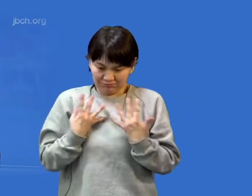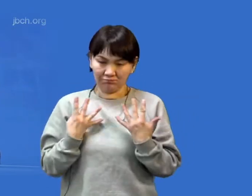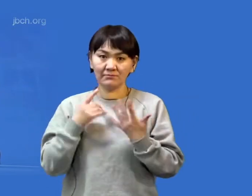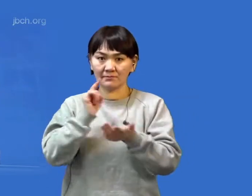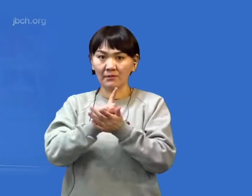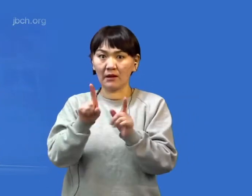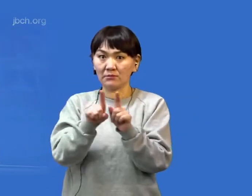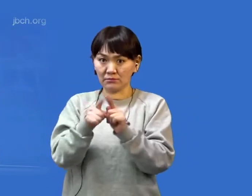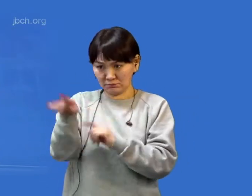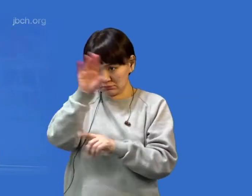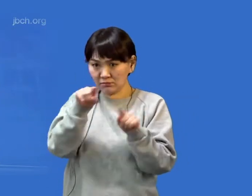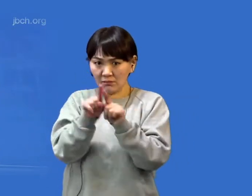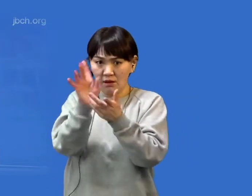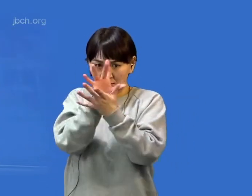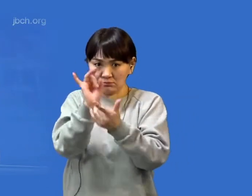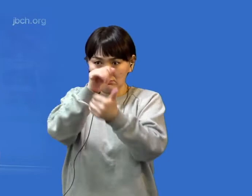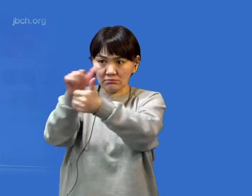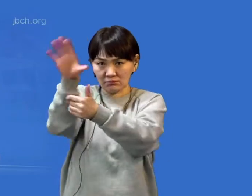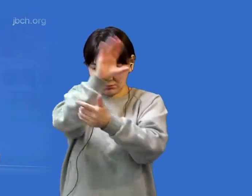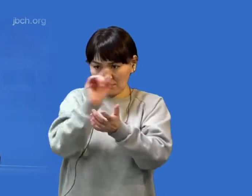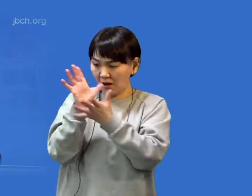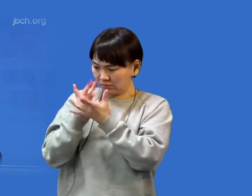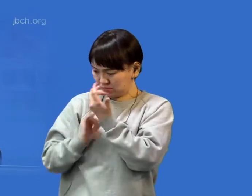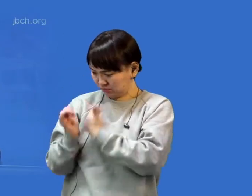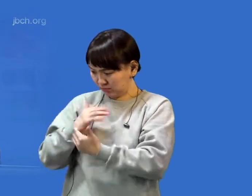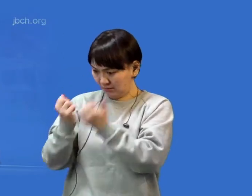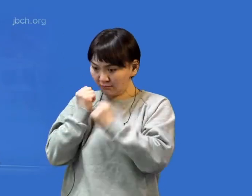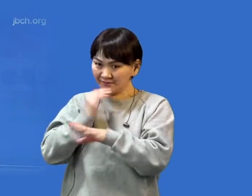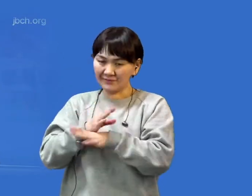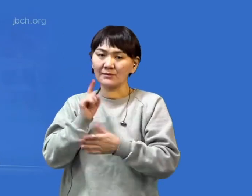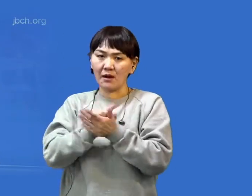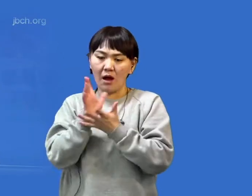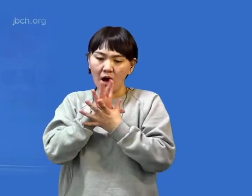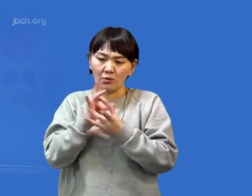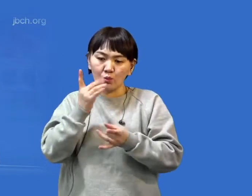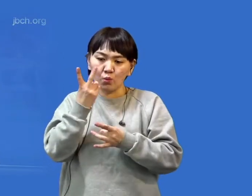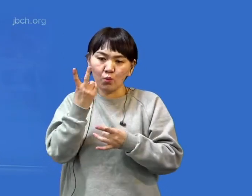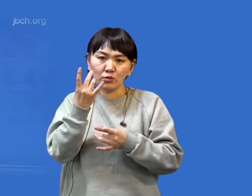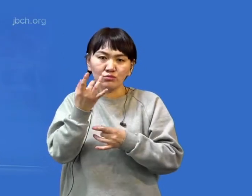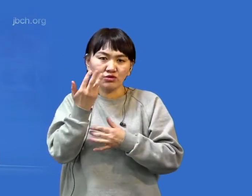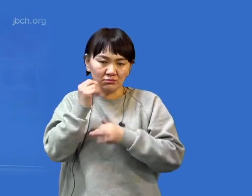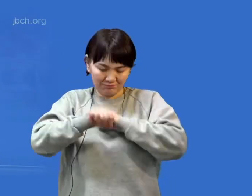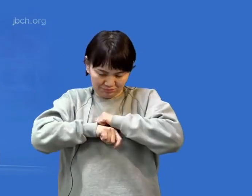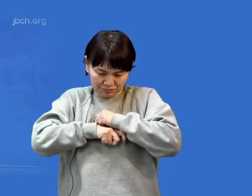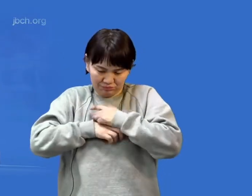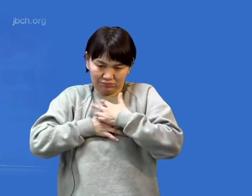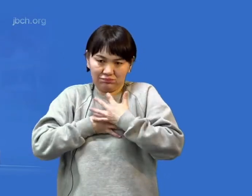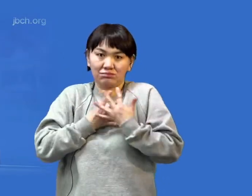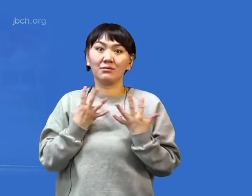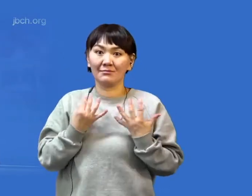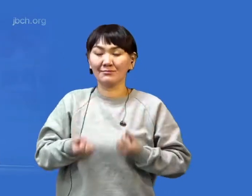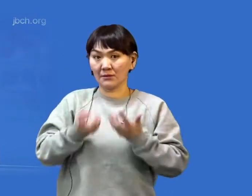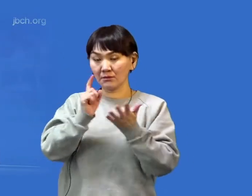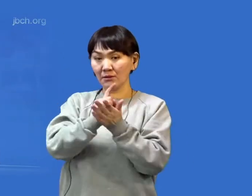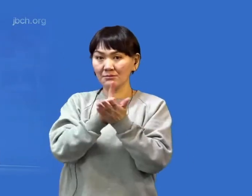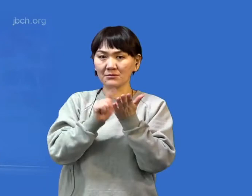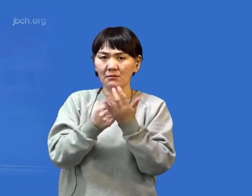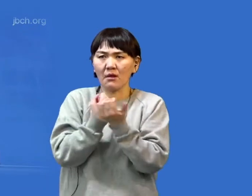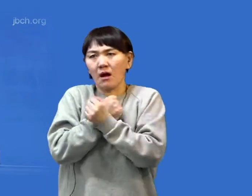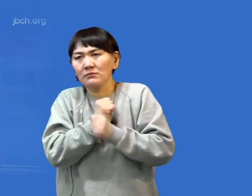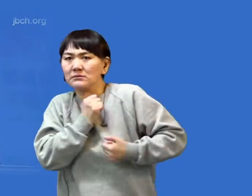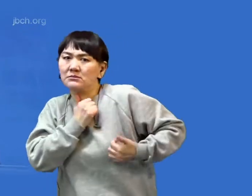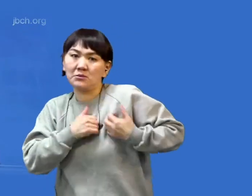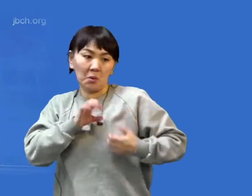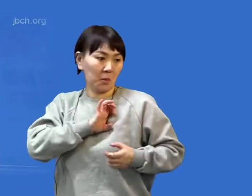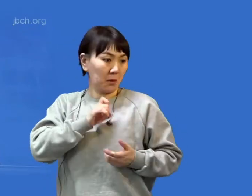сүнсийг авсан учраас ариун сүнсийнхний үржимсийг ургуулах хэрэгтэй. Үүний хүсн тэмүүлэх хэрэгтэй. Аврагдахыг хүсн тэмүүлэхгүй